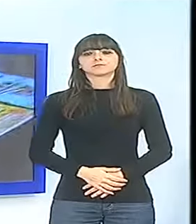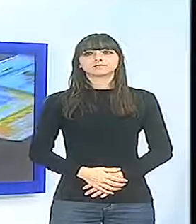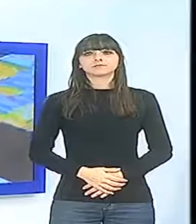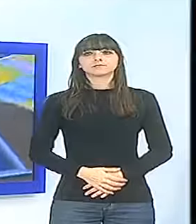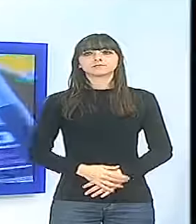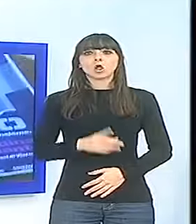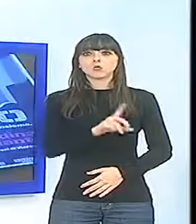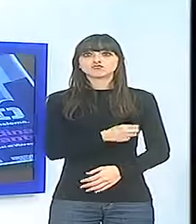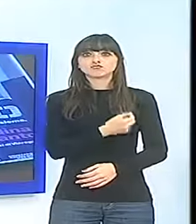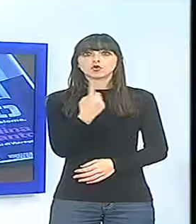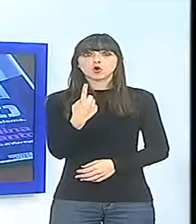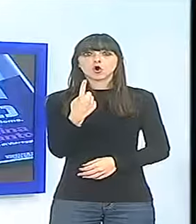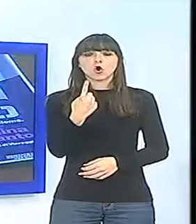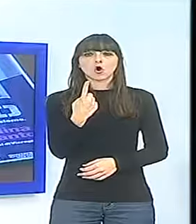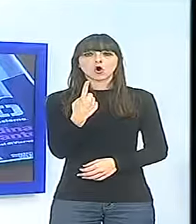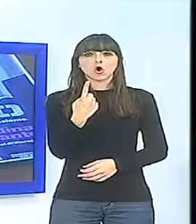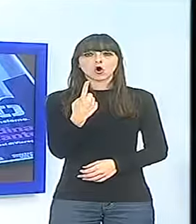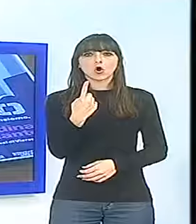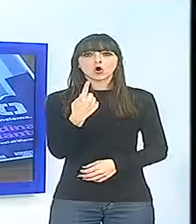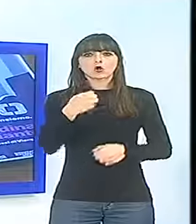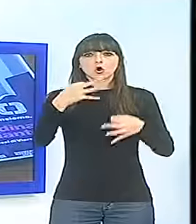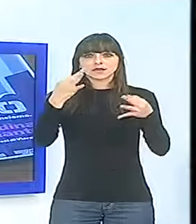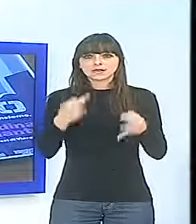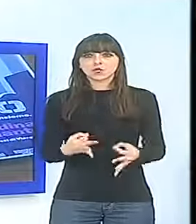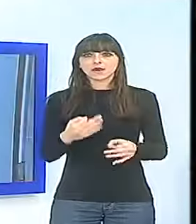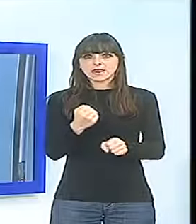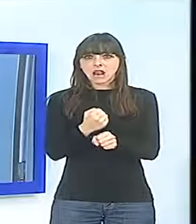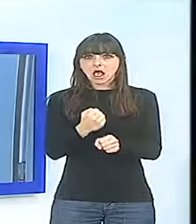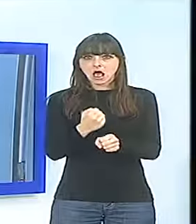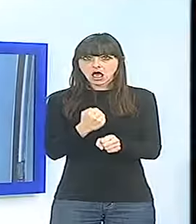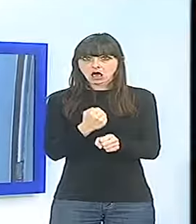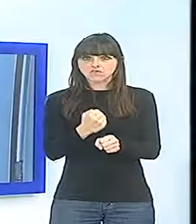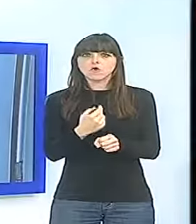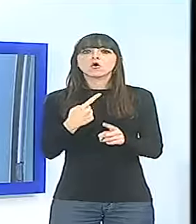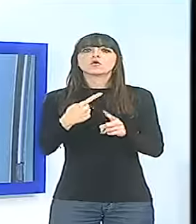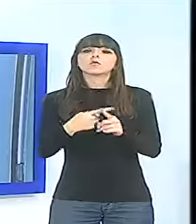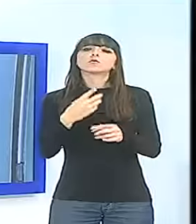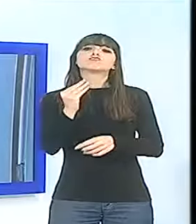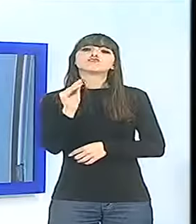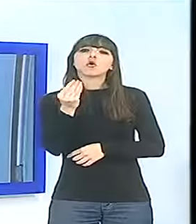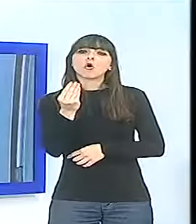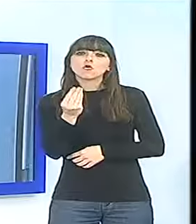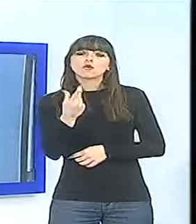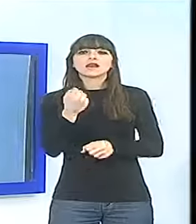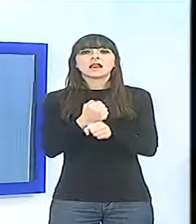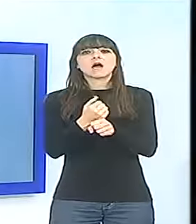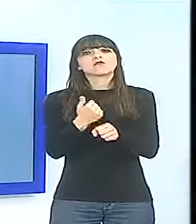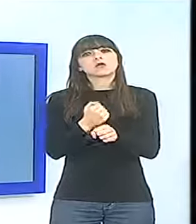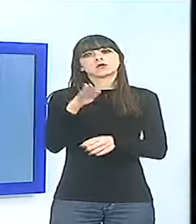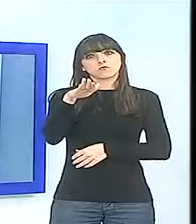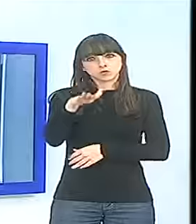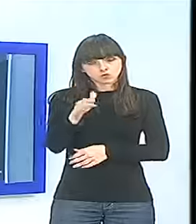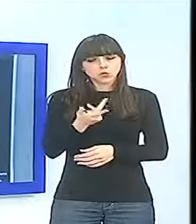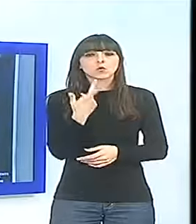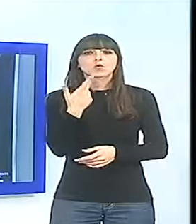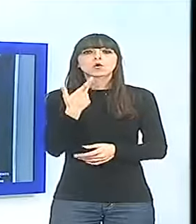Un'intera giornata dedicata alla sicurezza sui luoghi di lavoro, un'intera giornata dedicata ai giovani, ai lavoratori del futuro. È